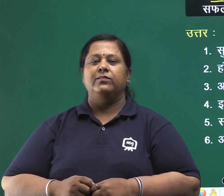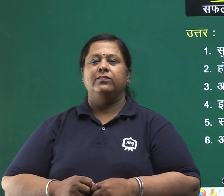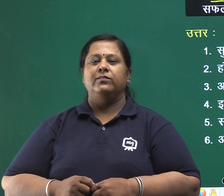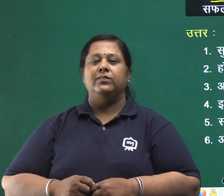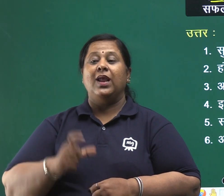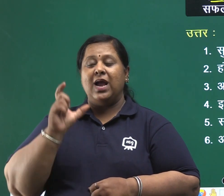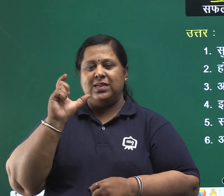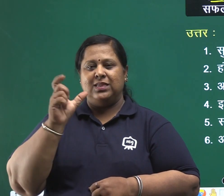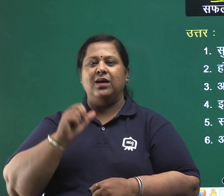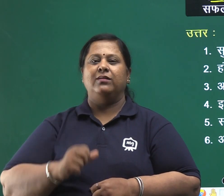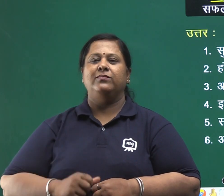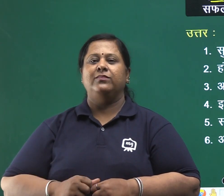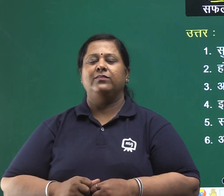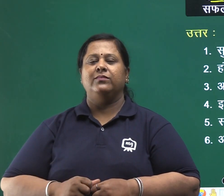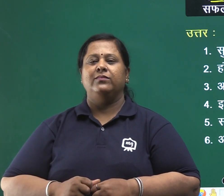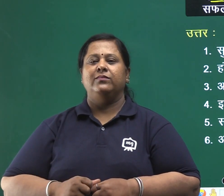हंसना,